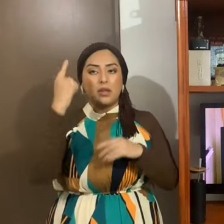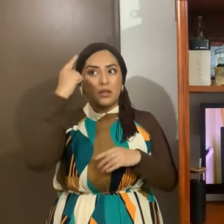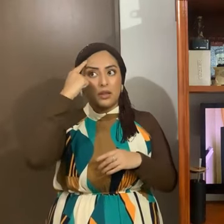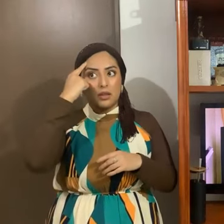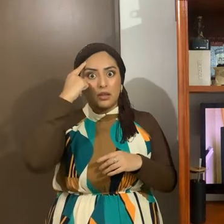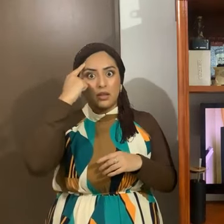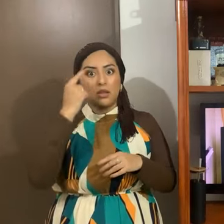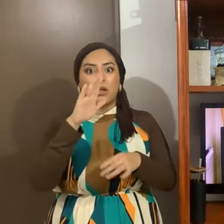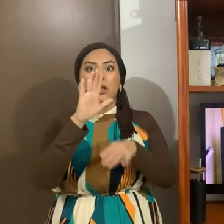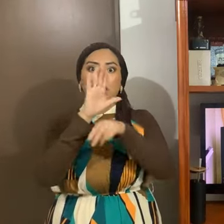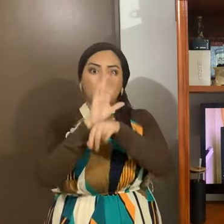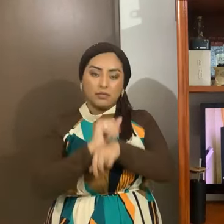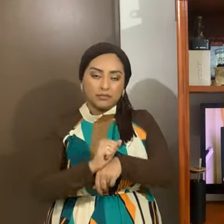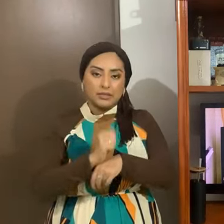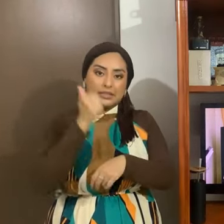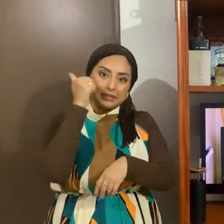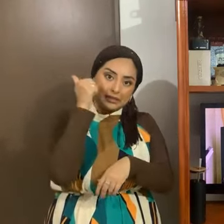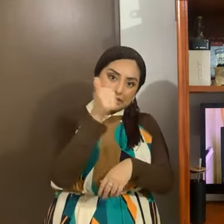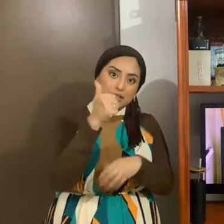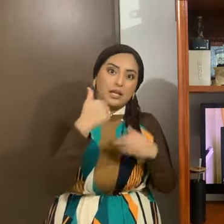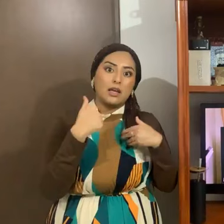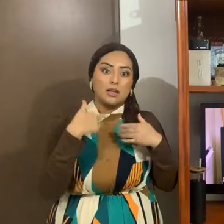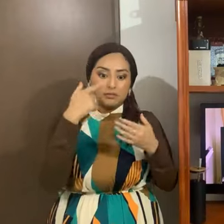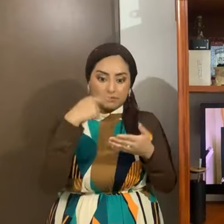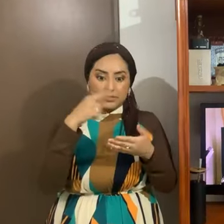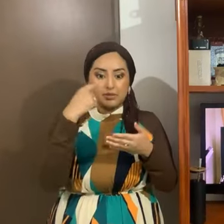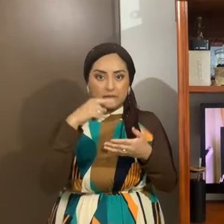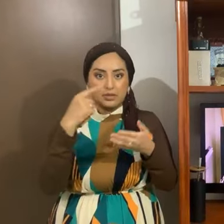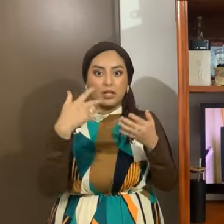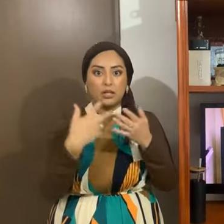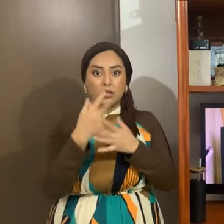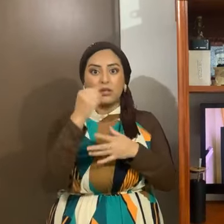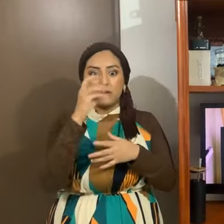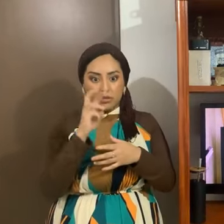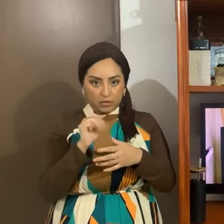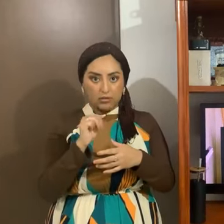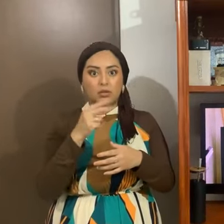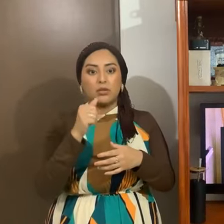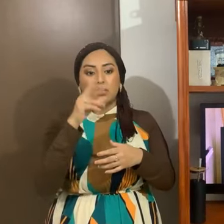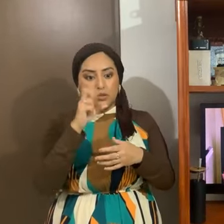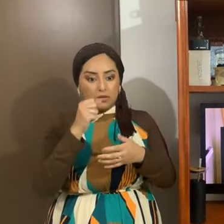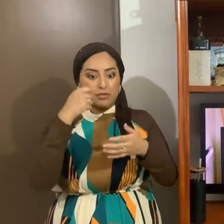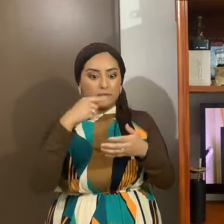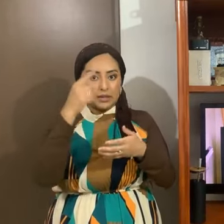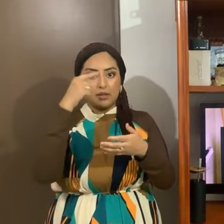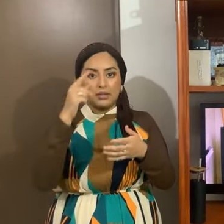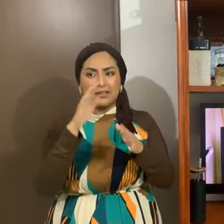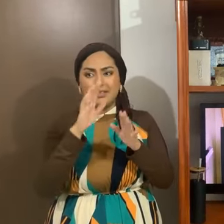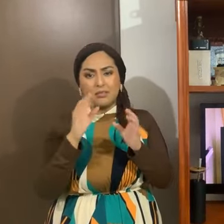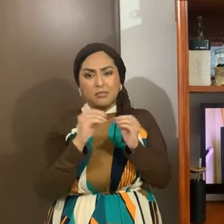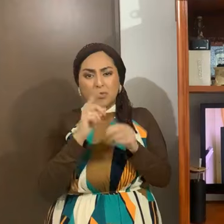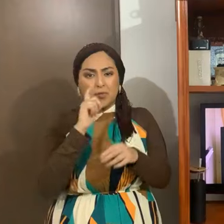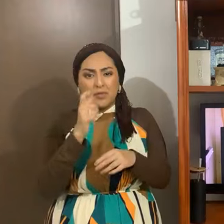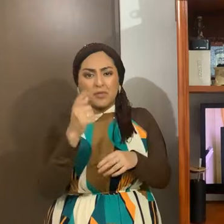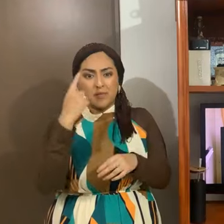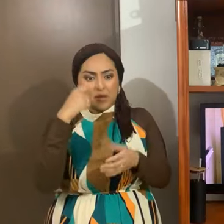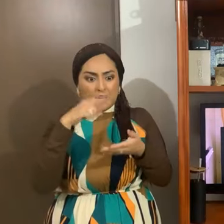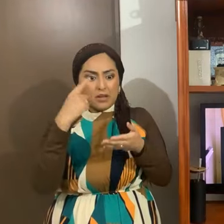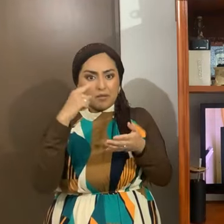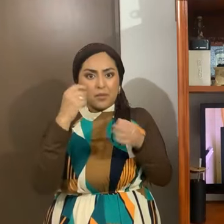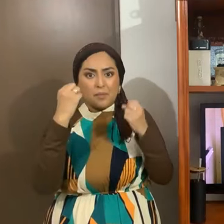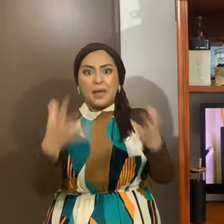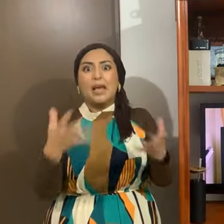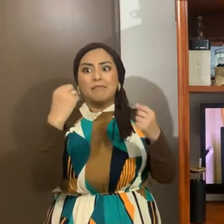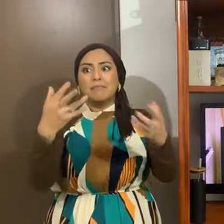por ese hábito que tú tienes de estar desperdiciando tiempo en ver tantas noticias que ya ni necesitas. Si